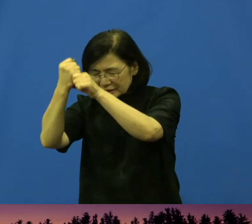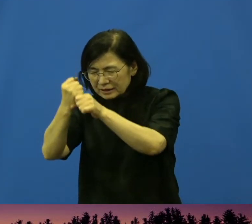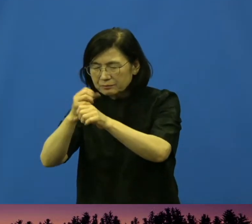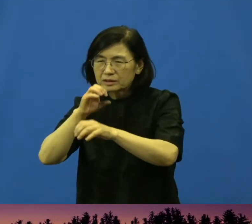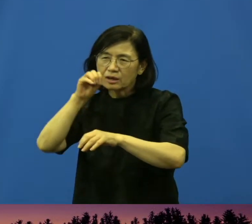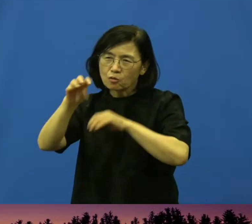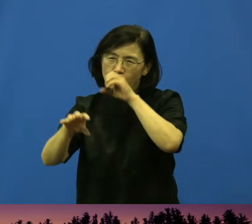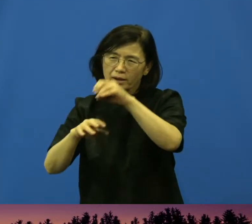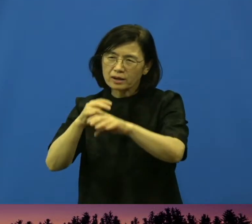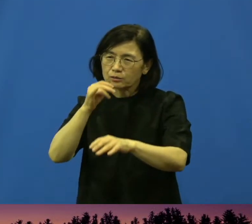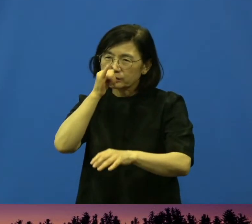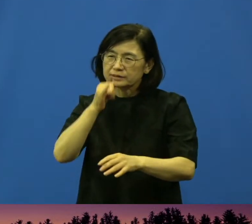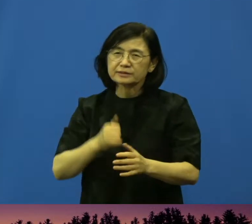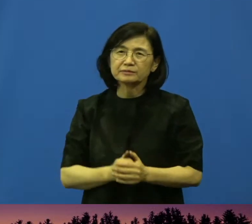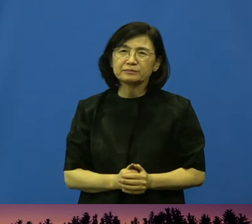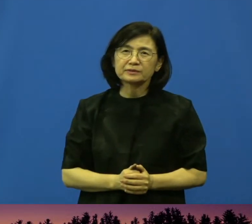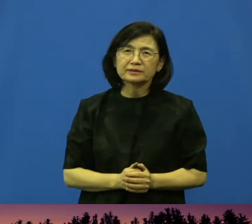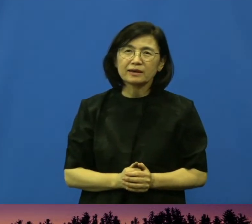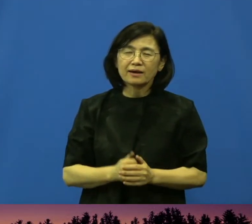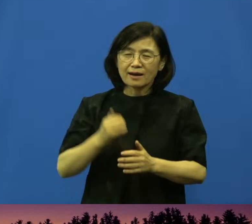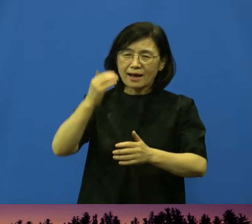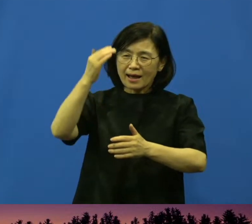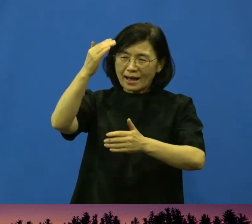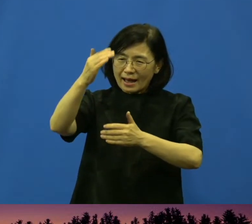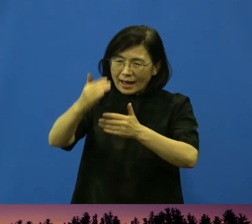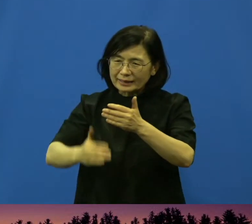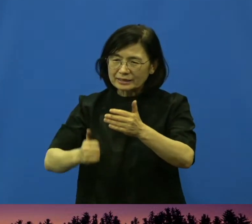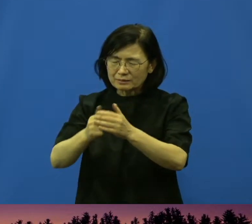여러분, 이것은 하나님이 오랫동안 기다려왔던 모습이에요.